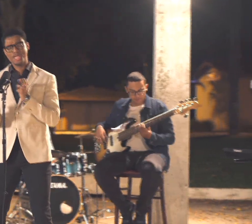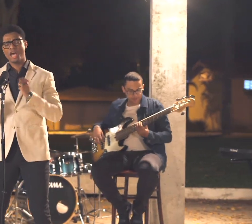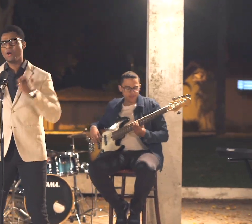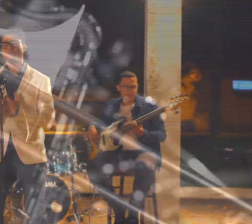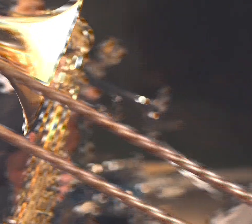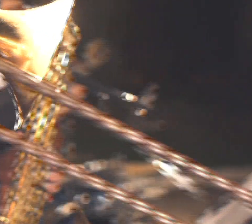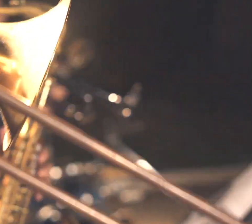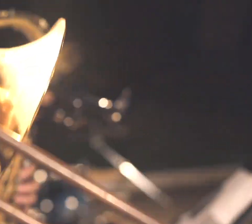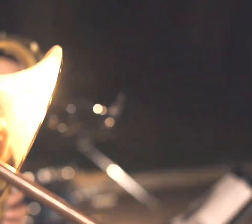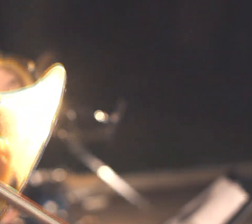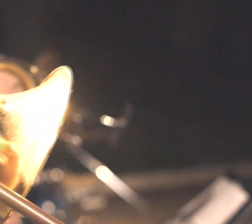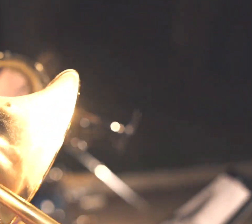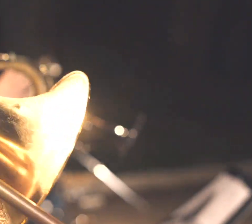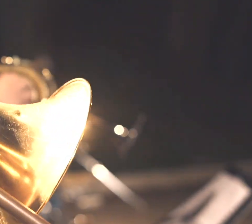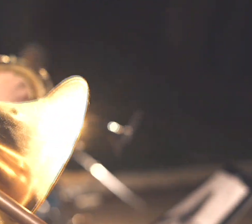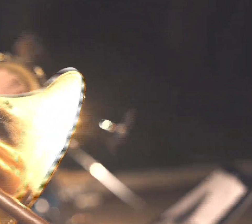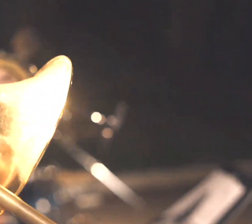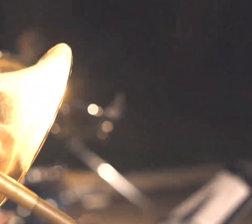que não tem